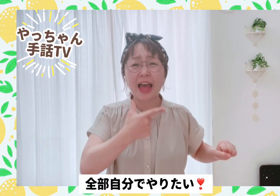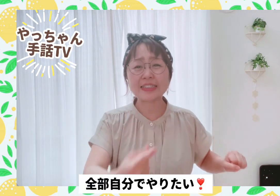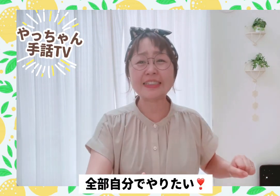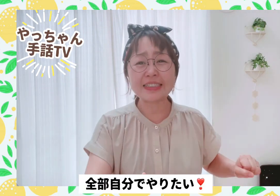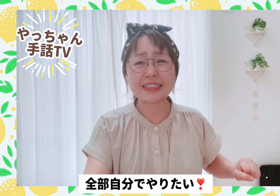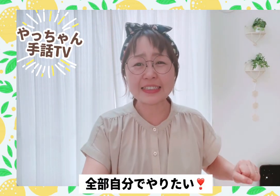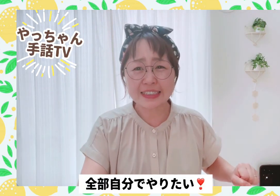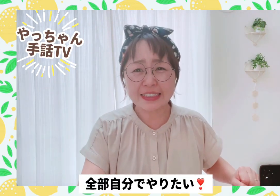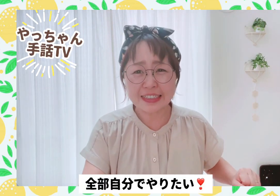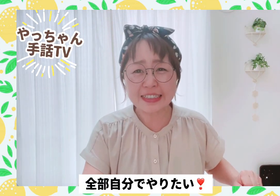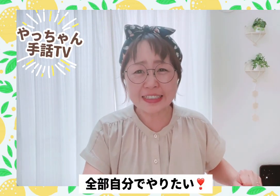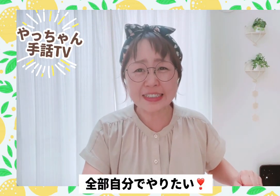で